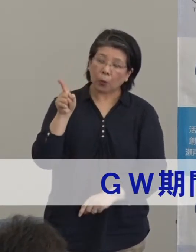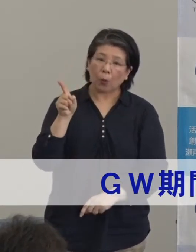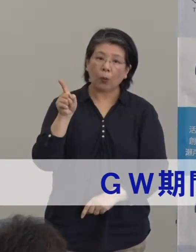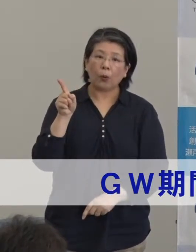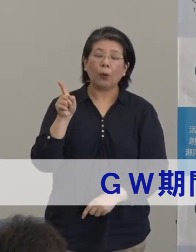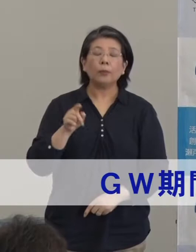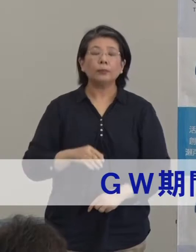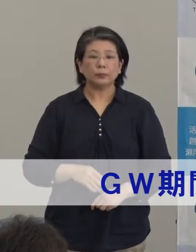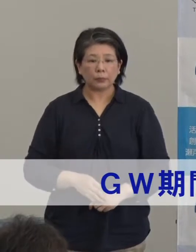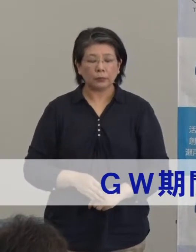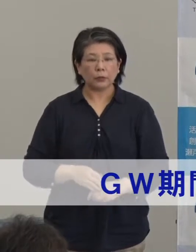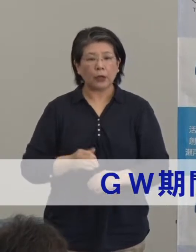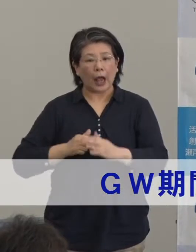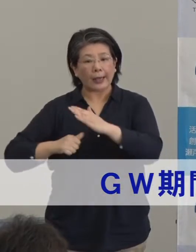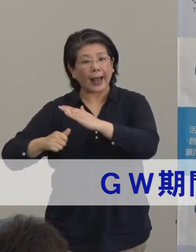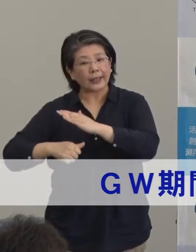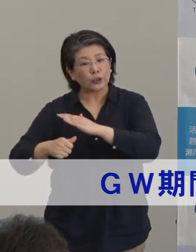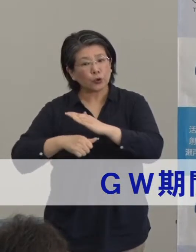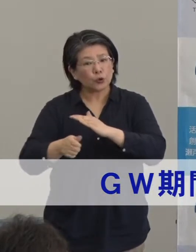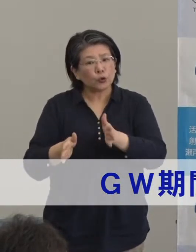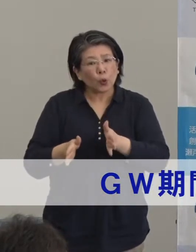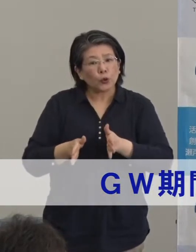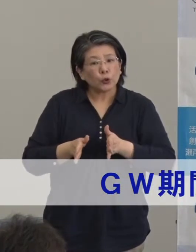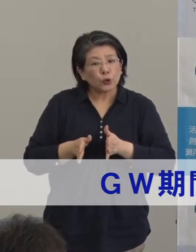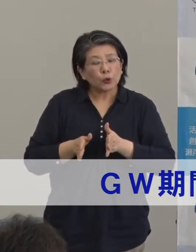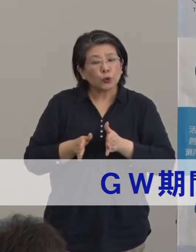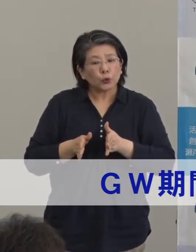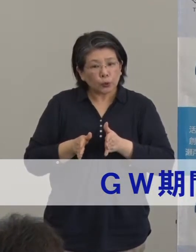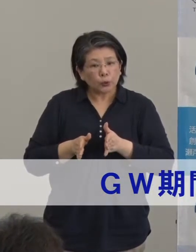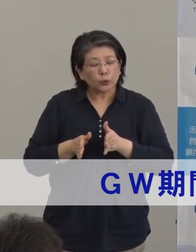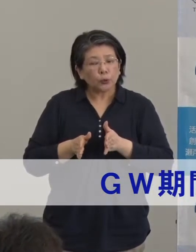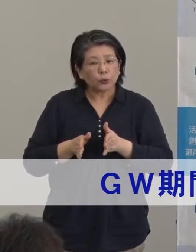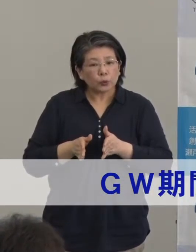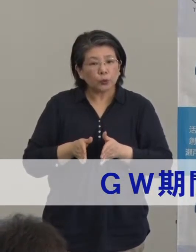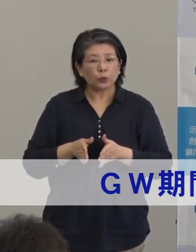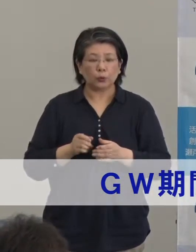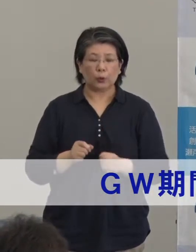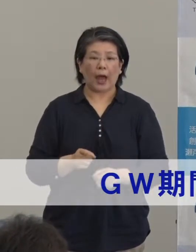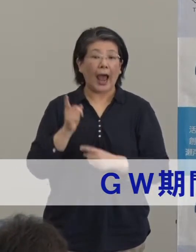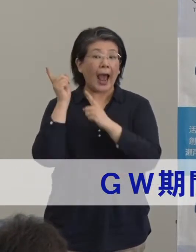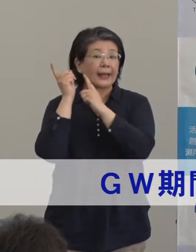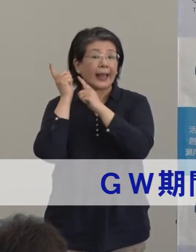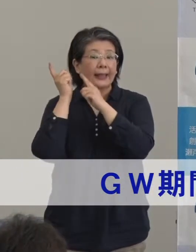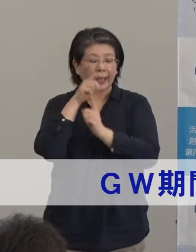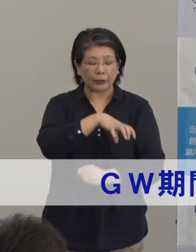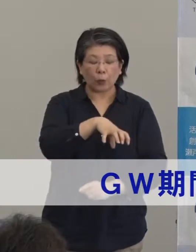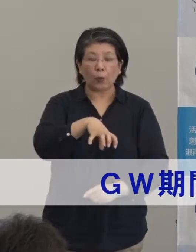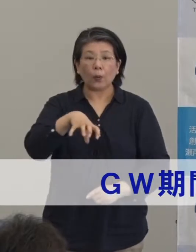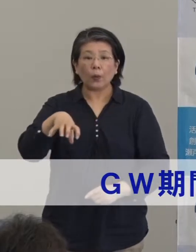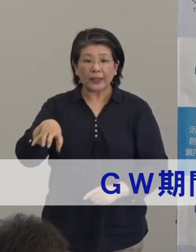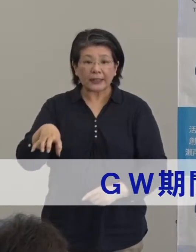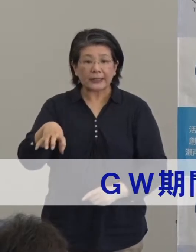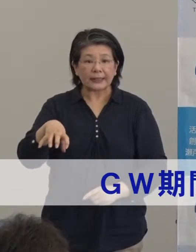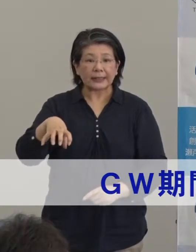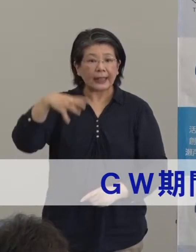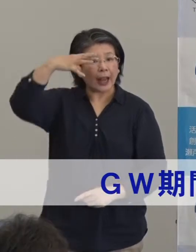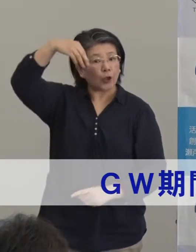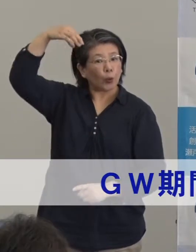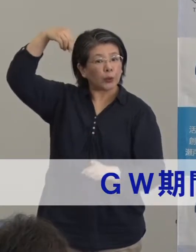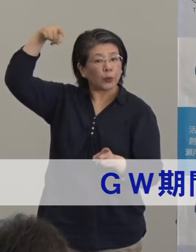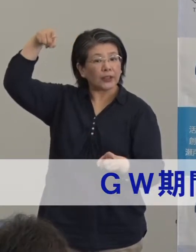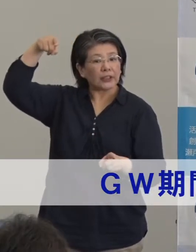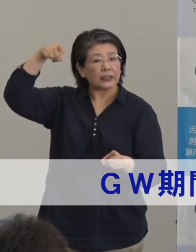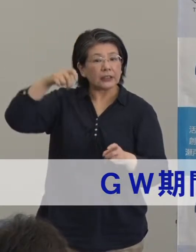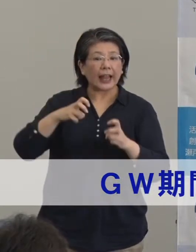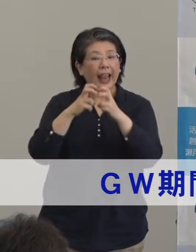ば、外出自粛の状況を図る指標として、携帯電話の位置情報を活用した、NTT さんあた